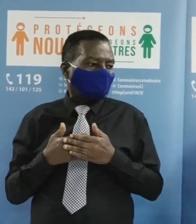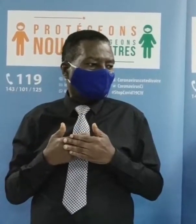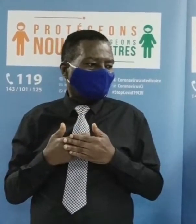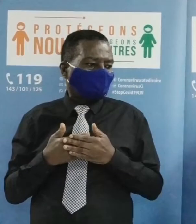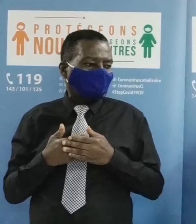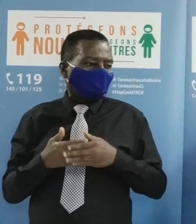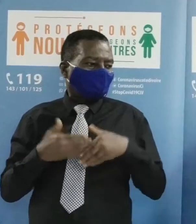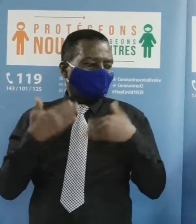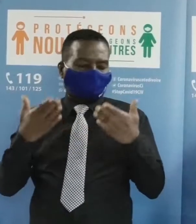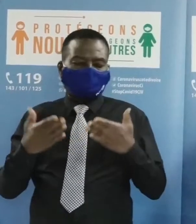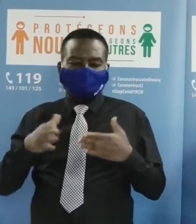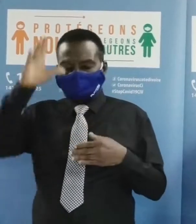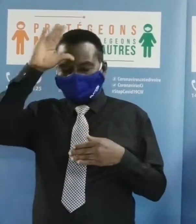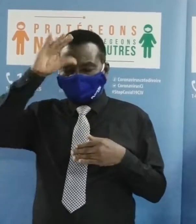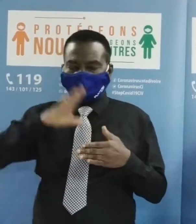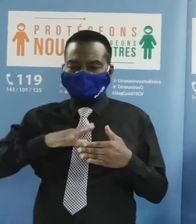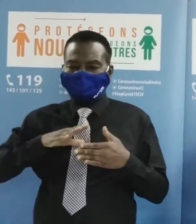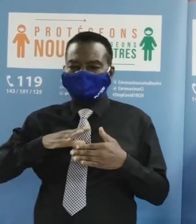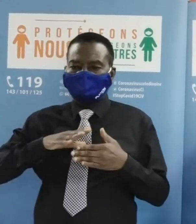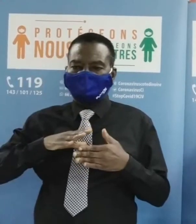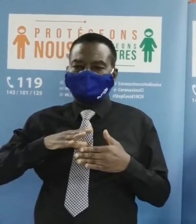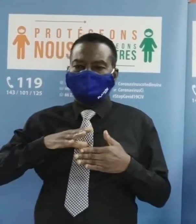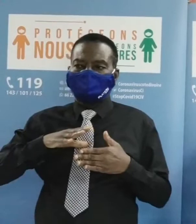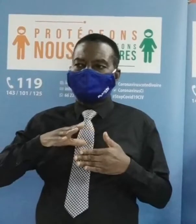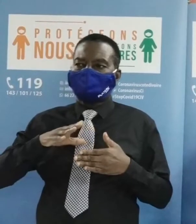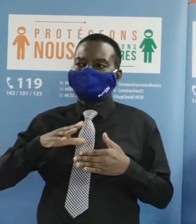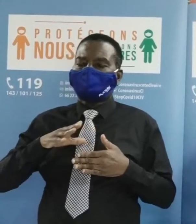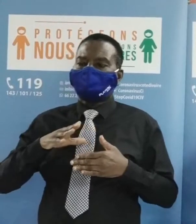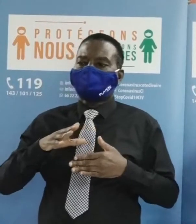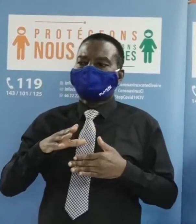merci monsieur sanogo bakary